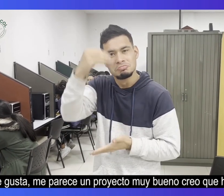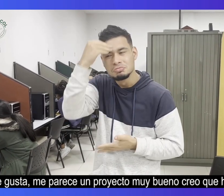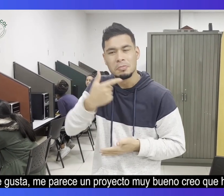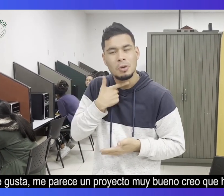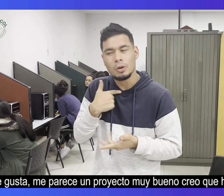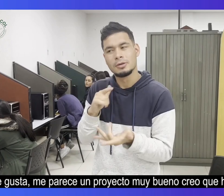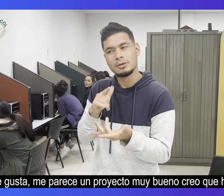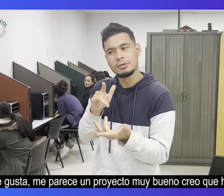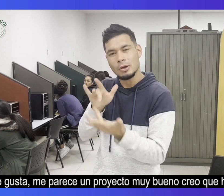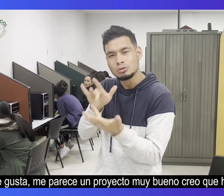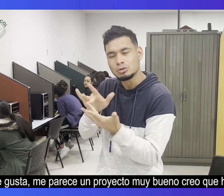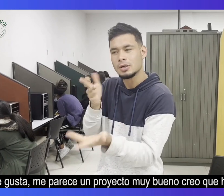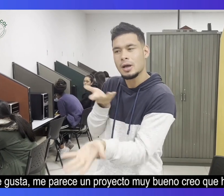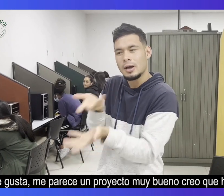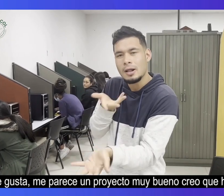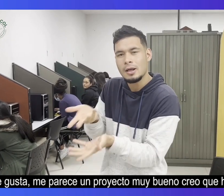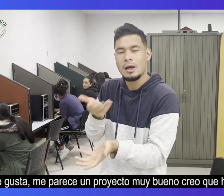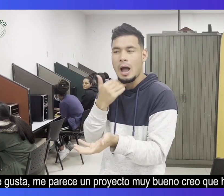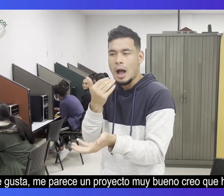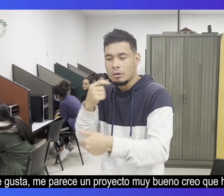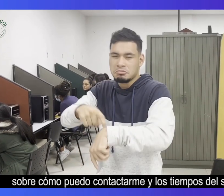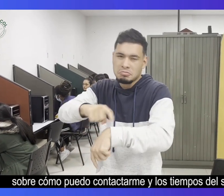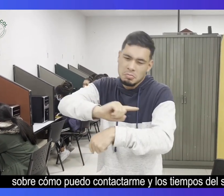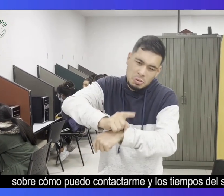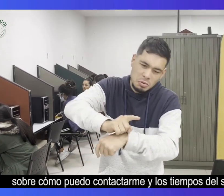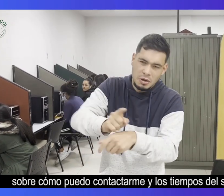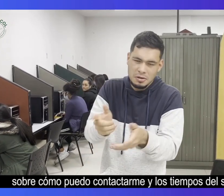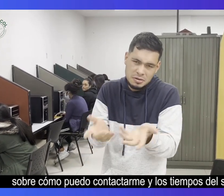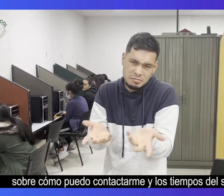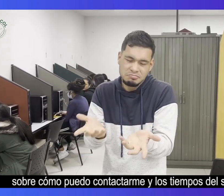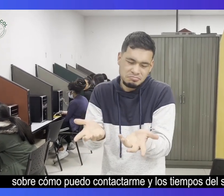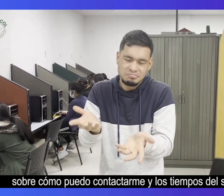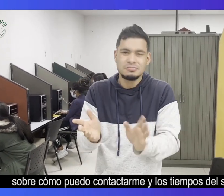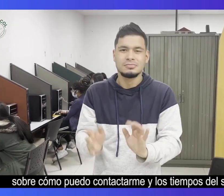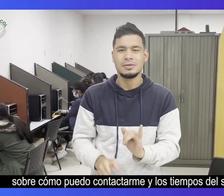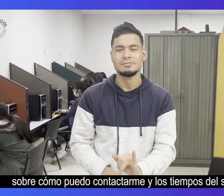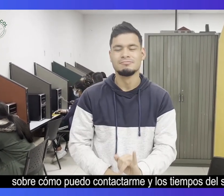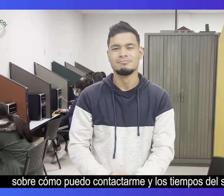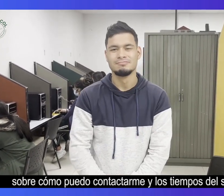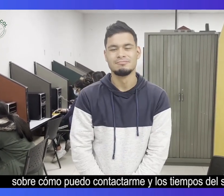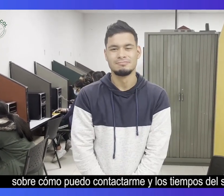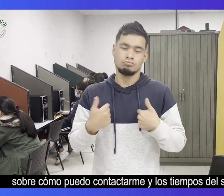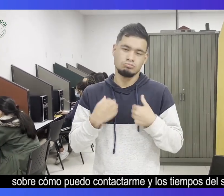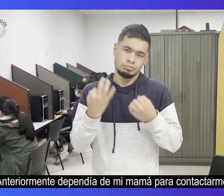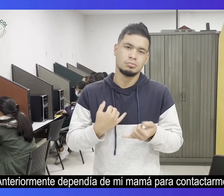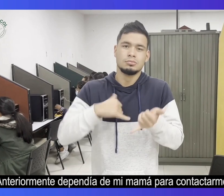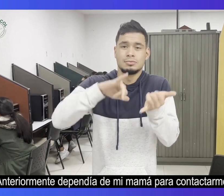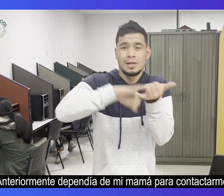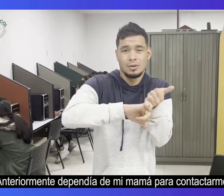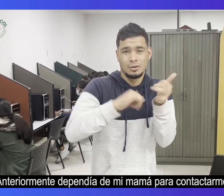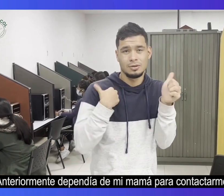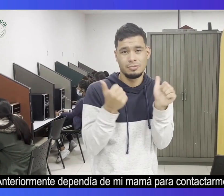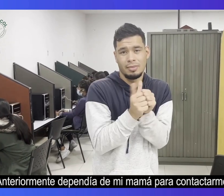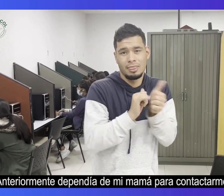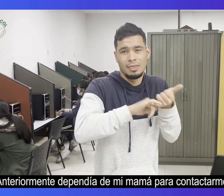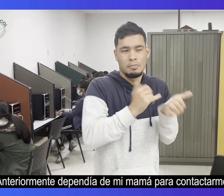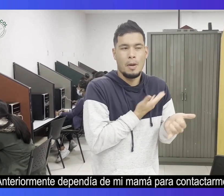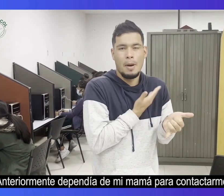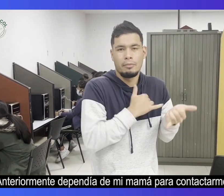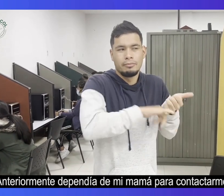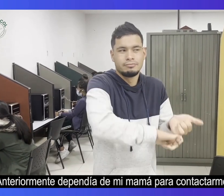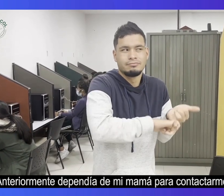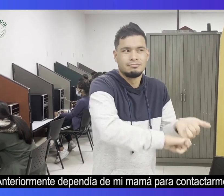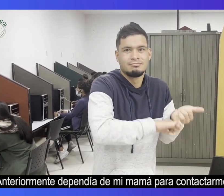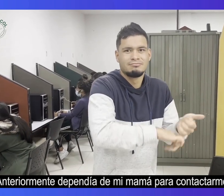me gusta, me parece un proyecto muy bueno. Creo que he aprendido sobre cómo puedo contactarme y los tiempos del servicio. Anteriormente